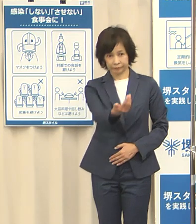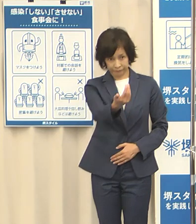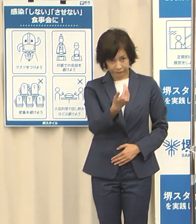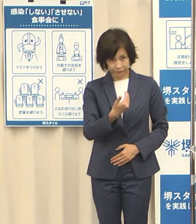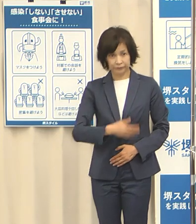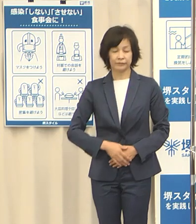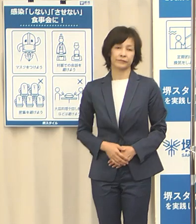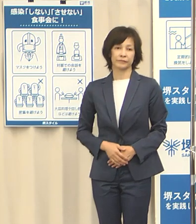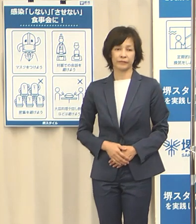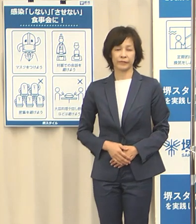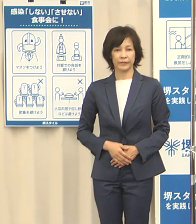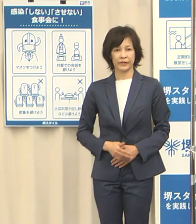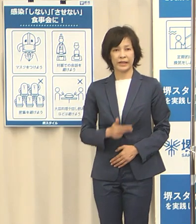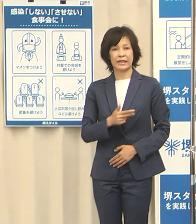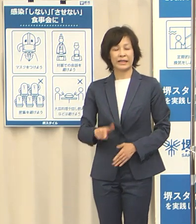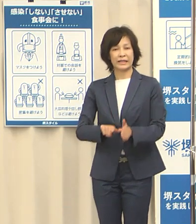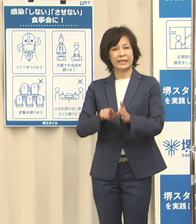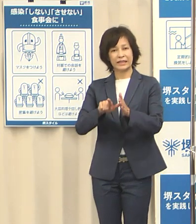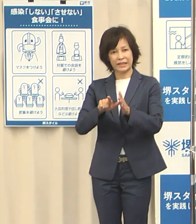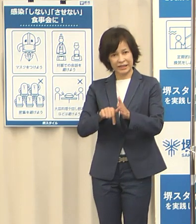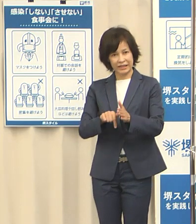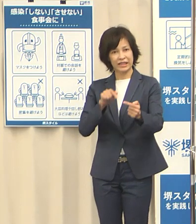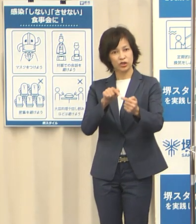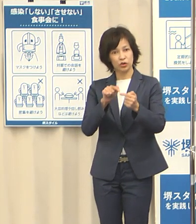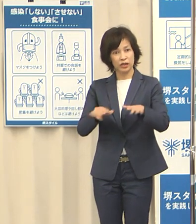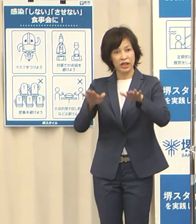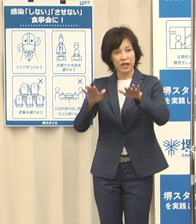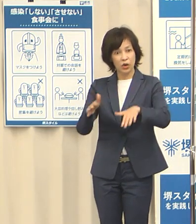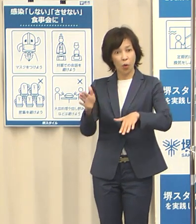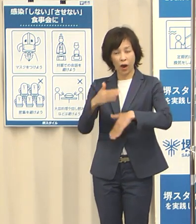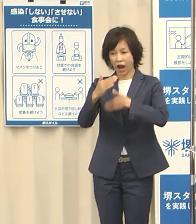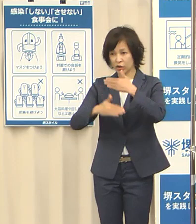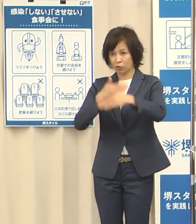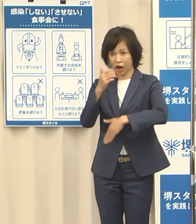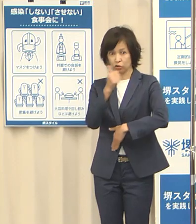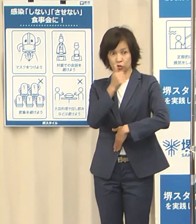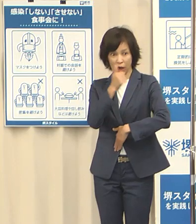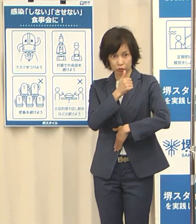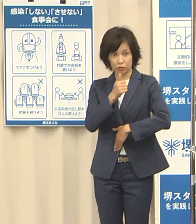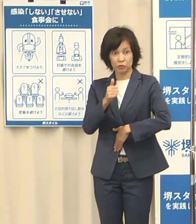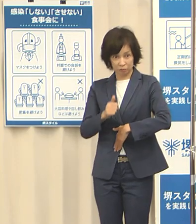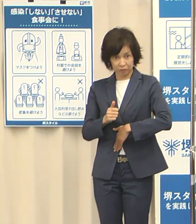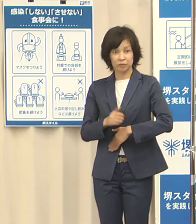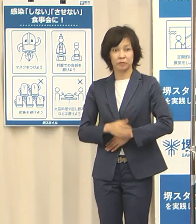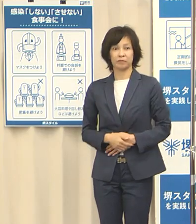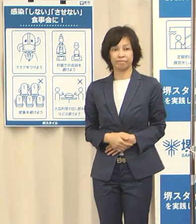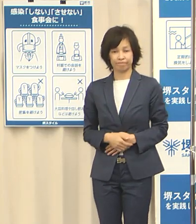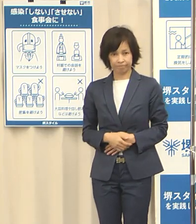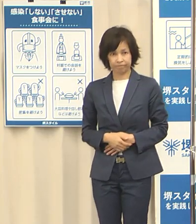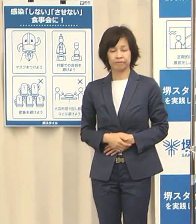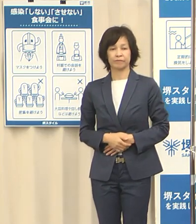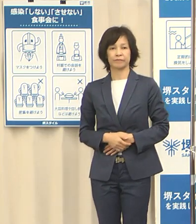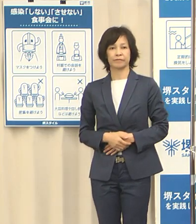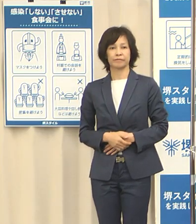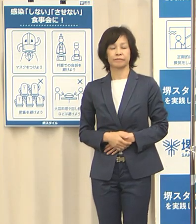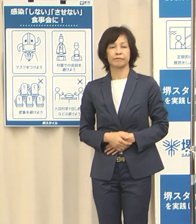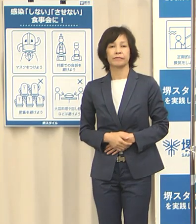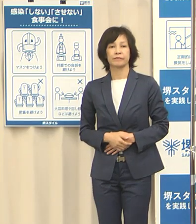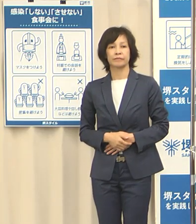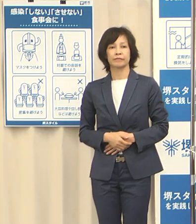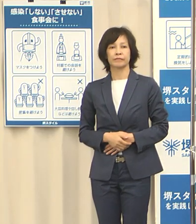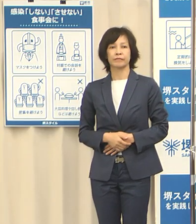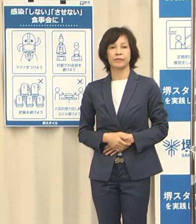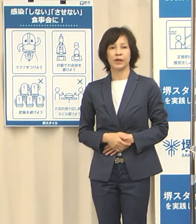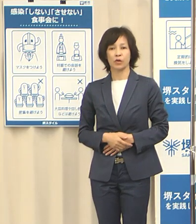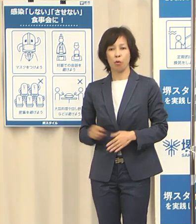時事通信です、はい、今日から手話通訳の方が参加されていらっしゃるんですが、ここに至